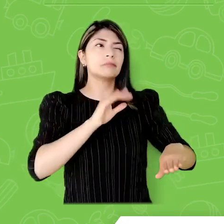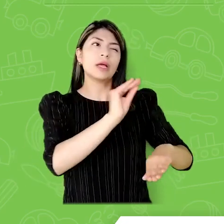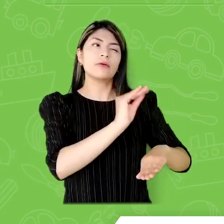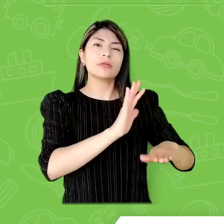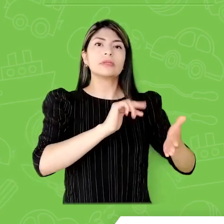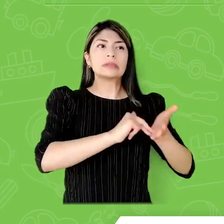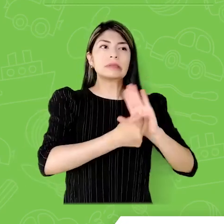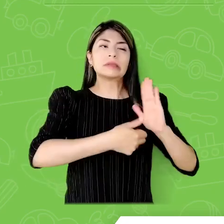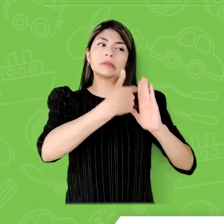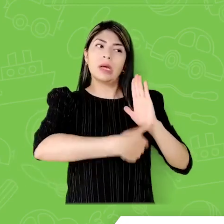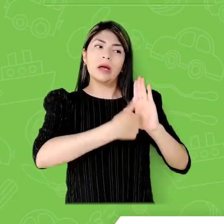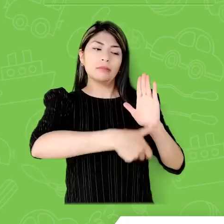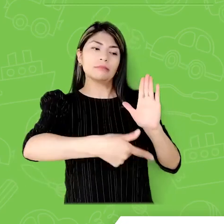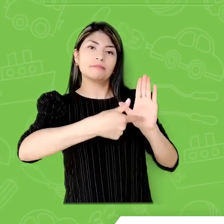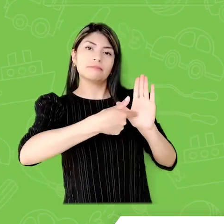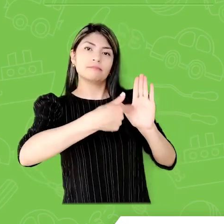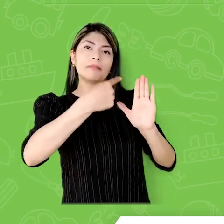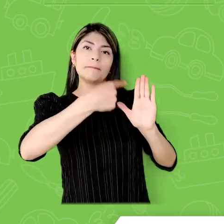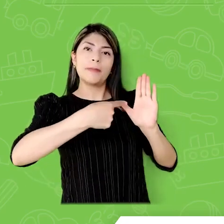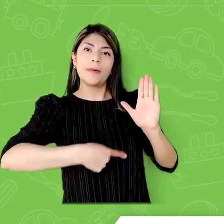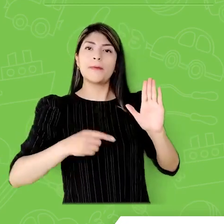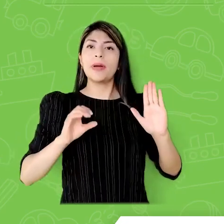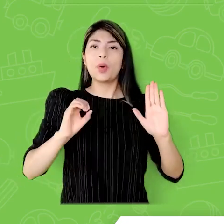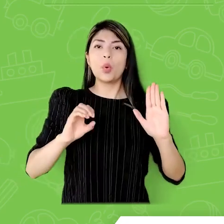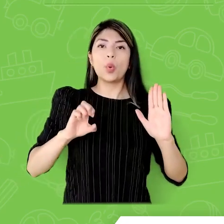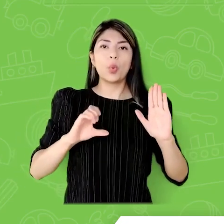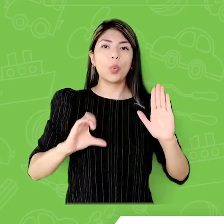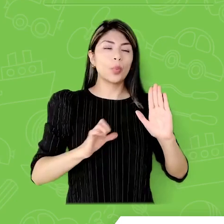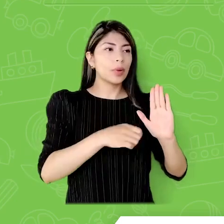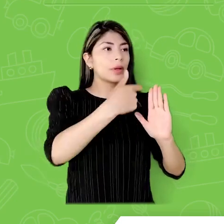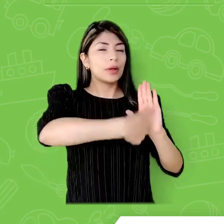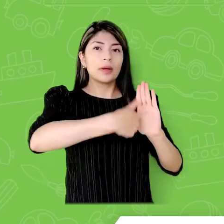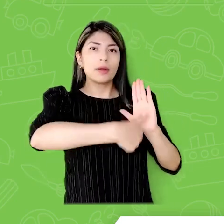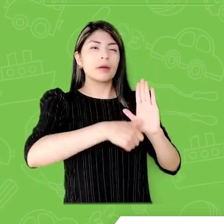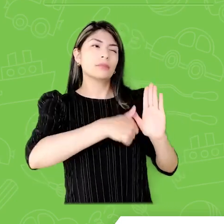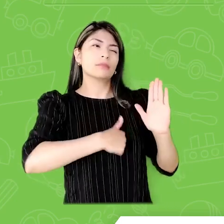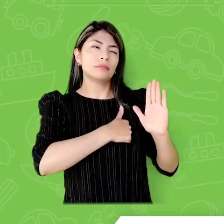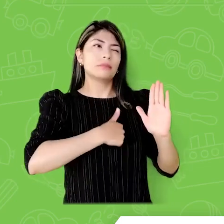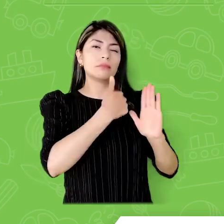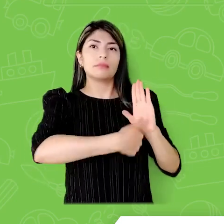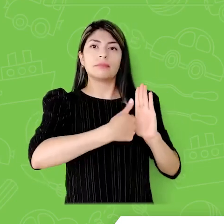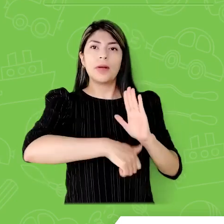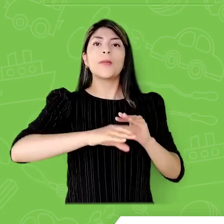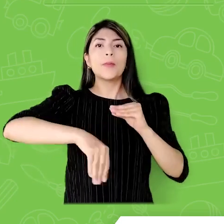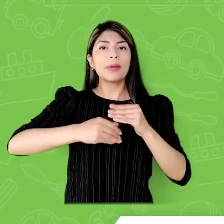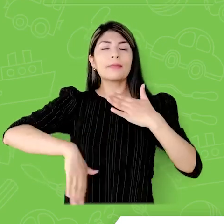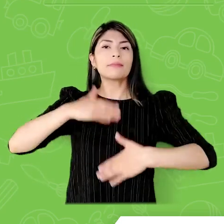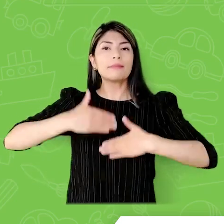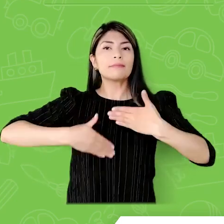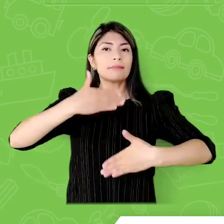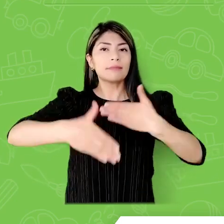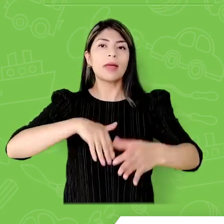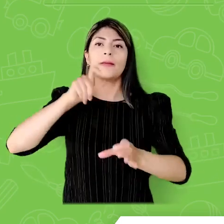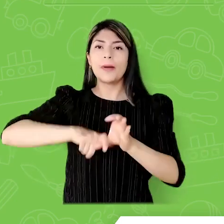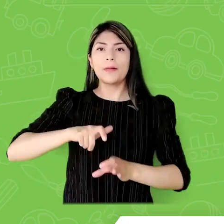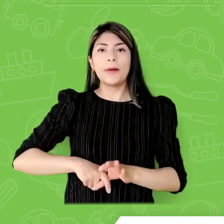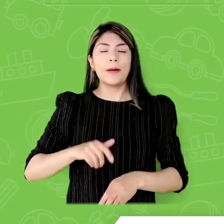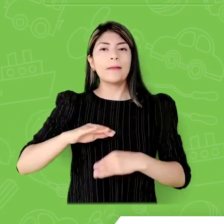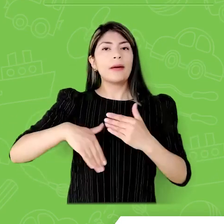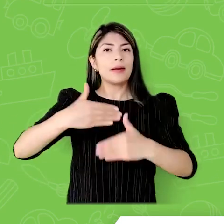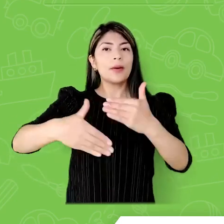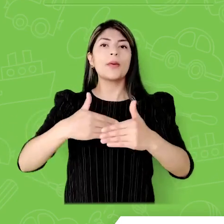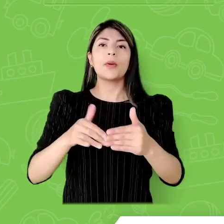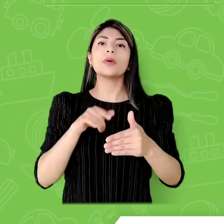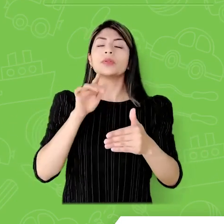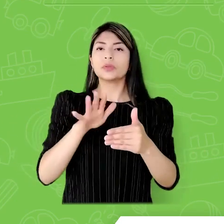la etapa de inscripciones y hasta la culminación del periodo de prueba de los posesionados en uso de las respectivas listas de elegibles,